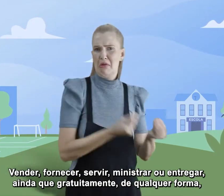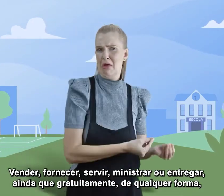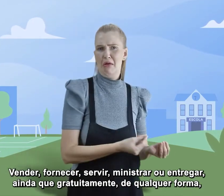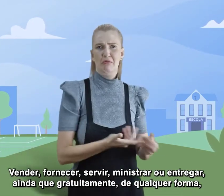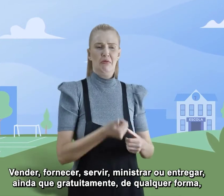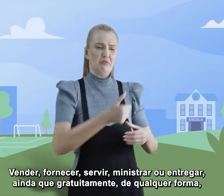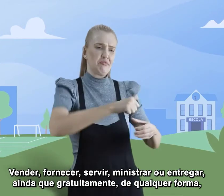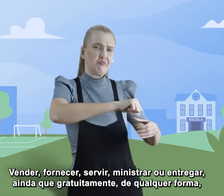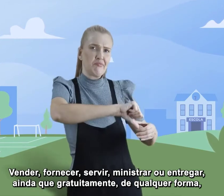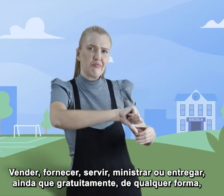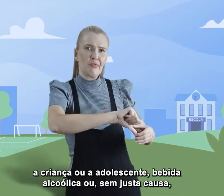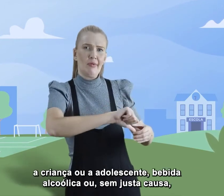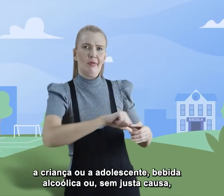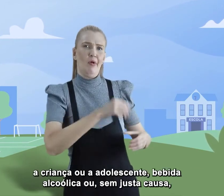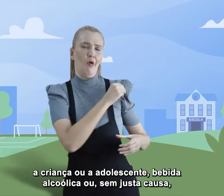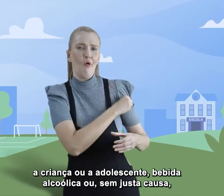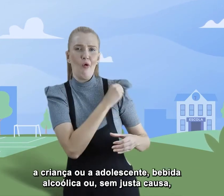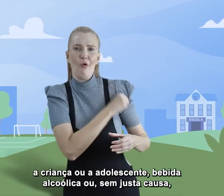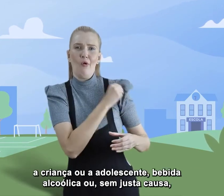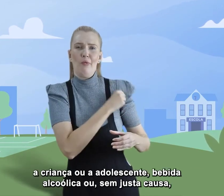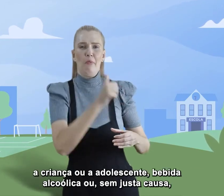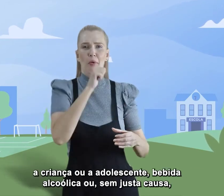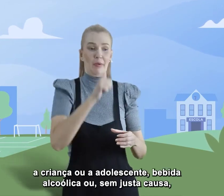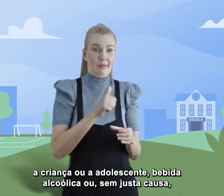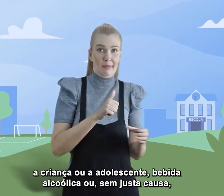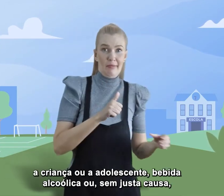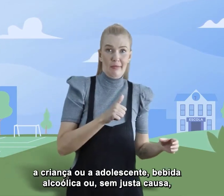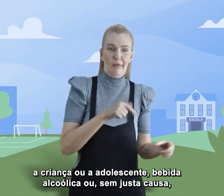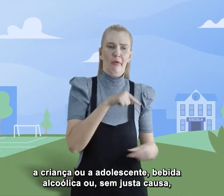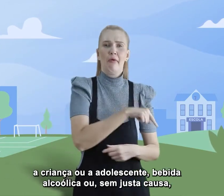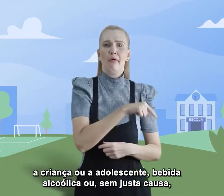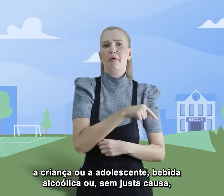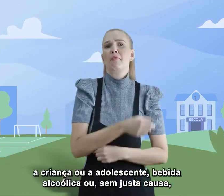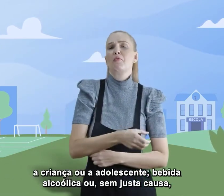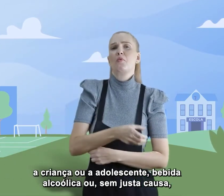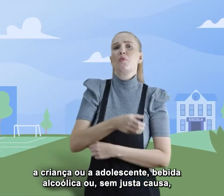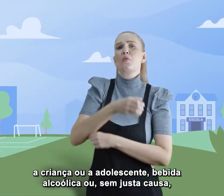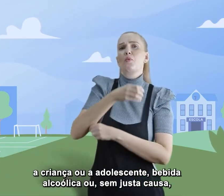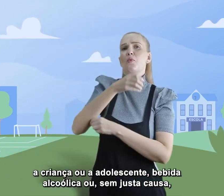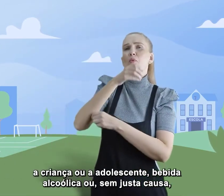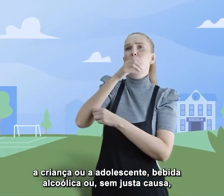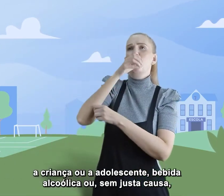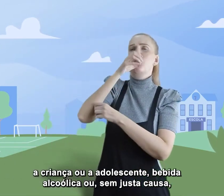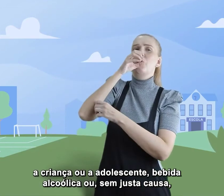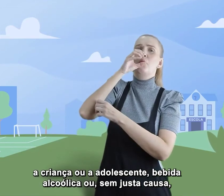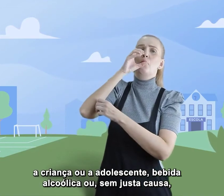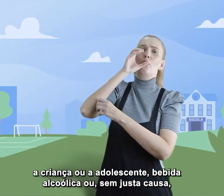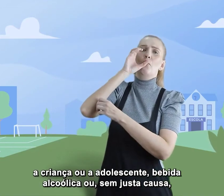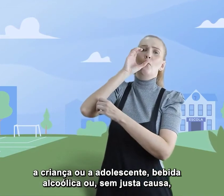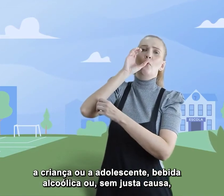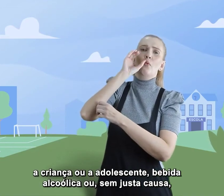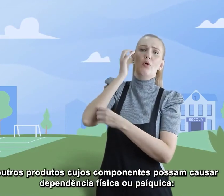qualquer forma, a criança ou adolescente, bebida alcoólica ou, sem justa causa,